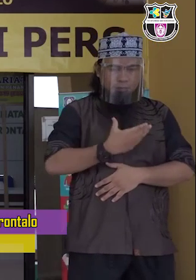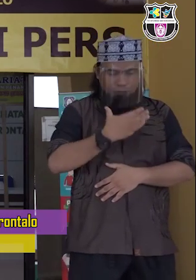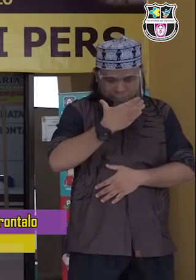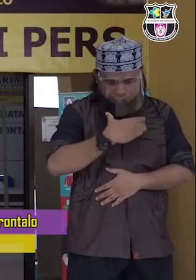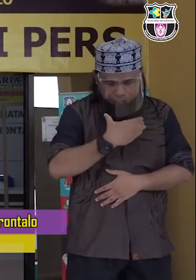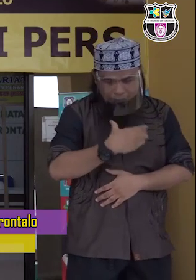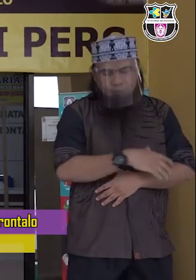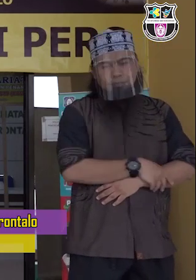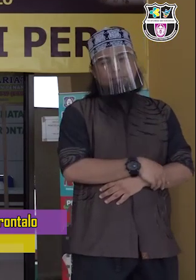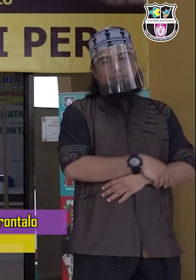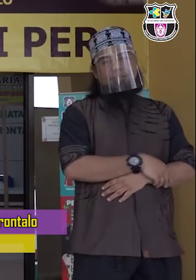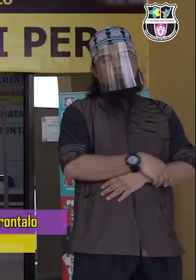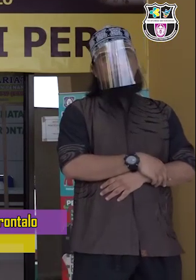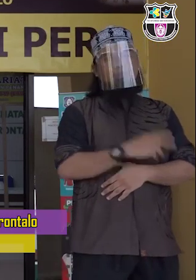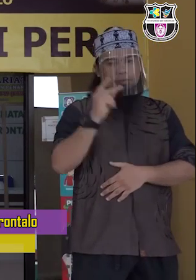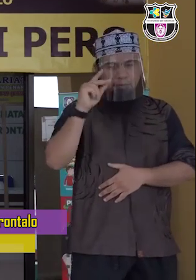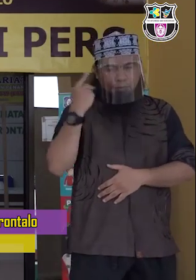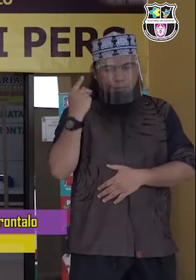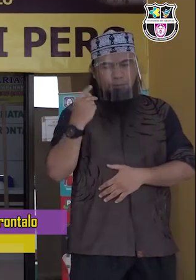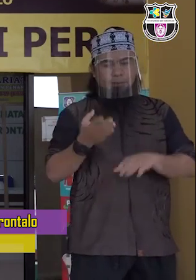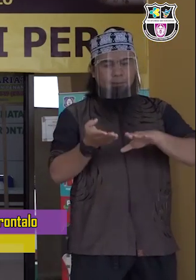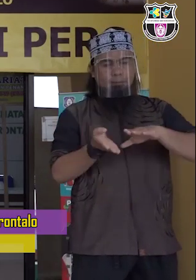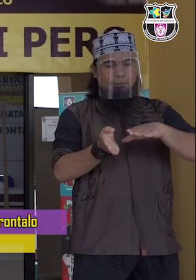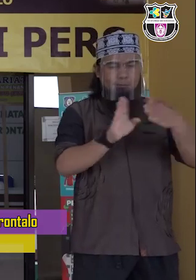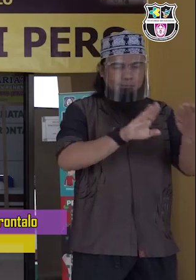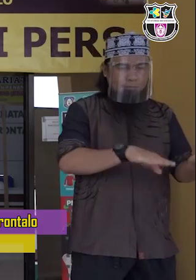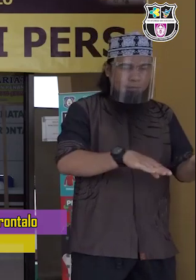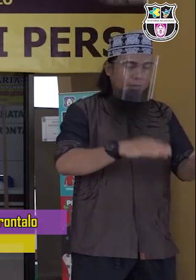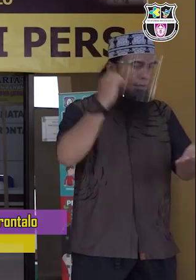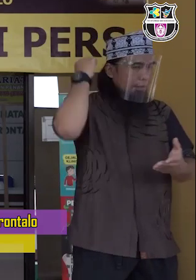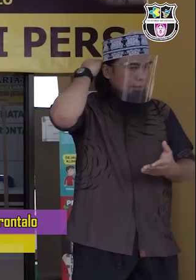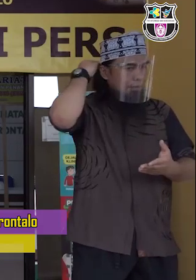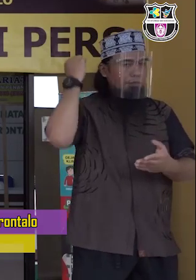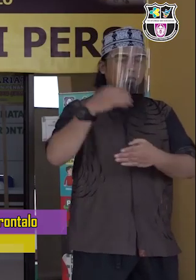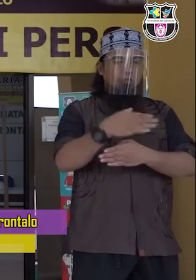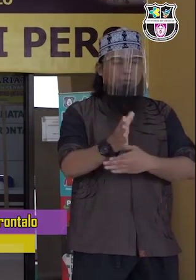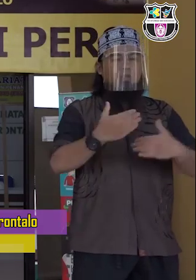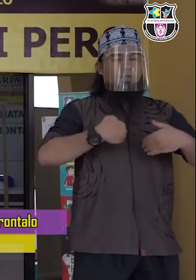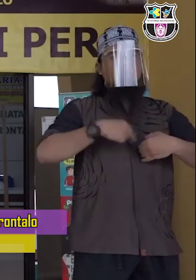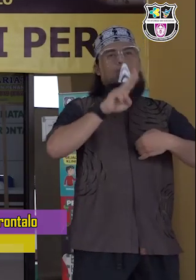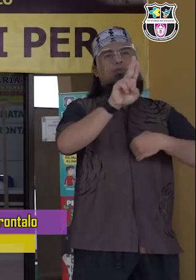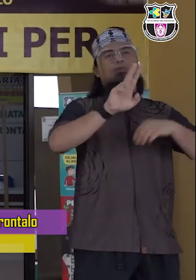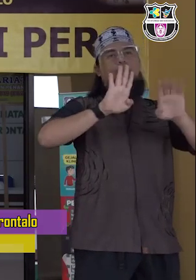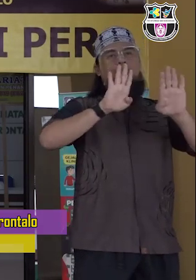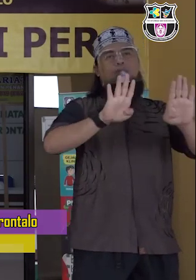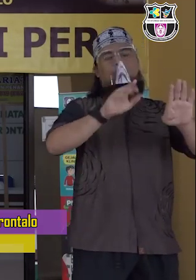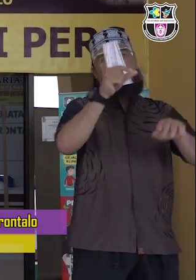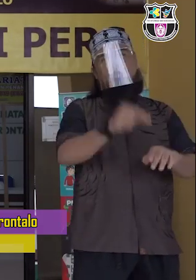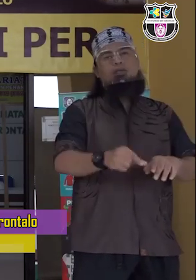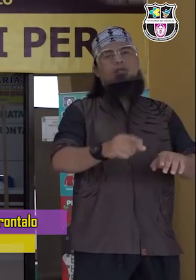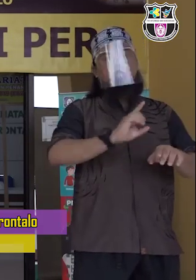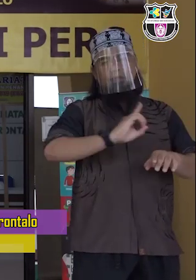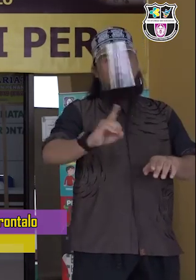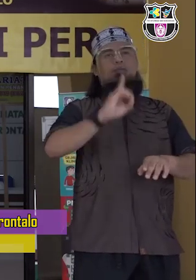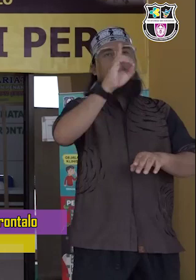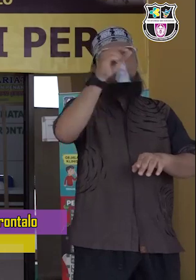Juli, kematian ibu di Provinsi Gorontalo sudah berjumlah 28 dan 1